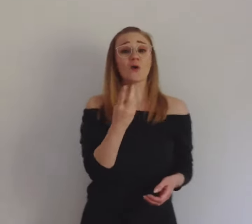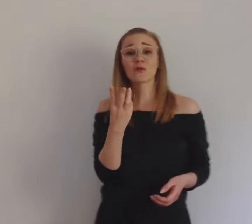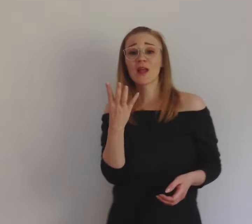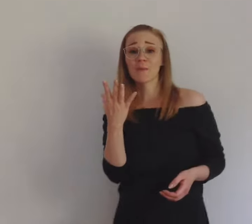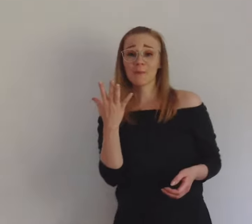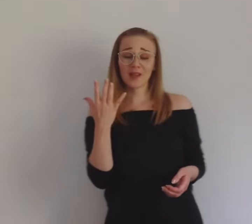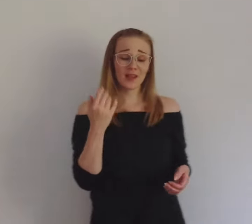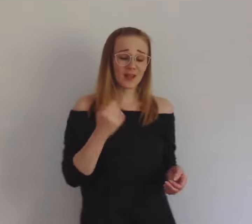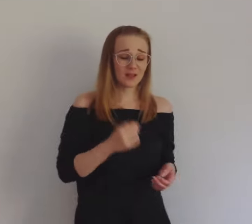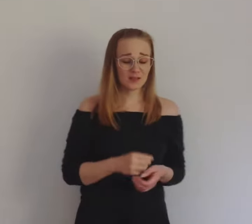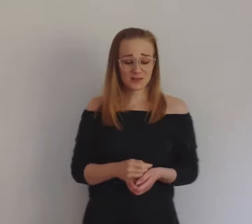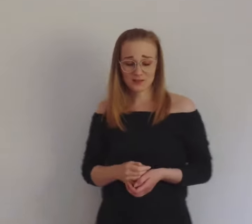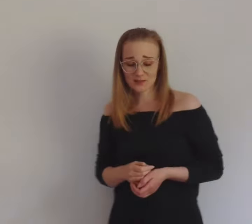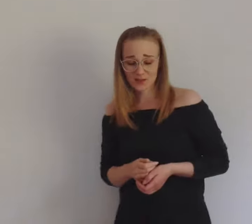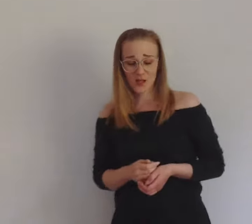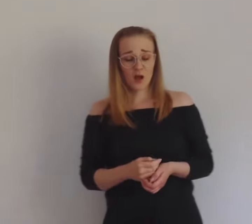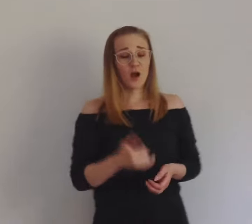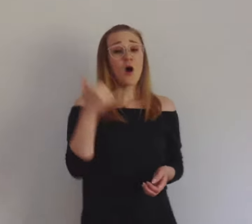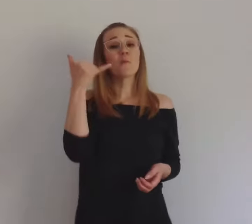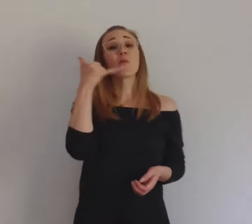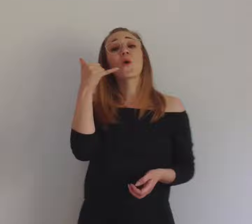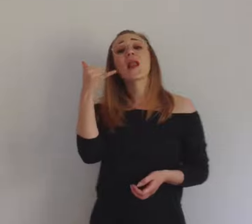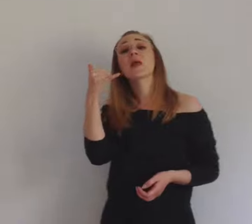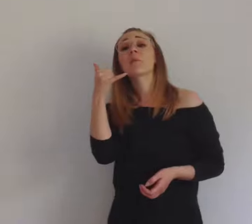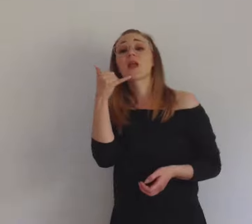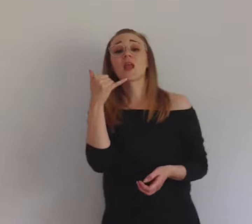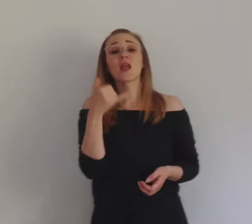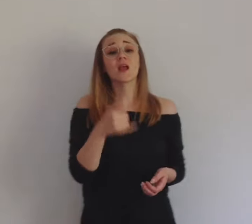usempiin puhelimiin.